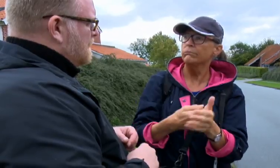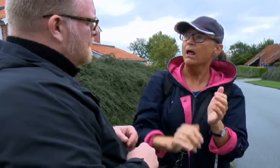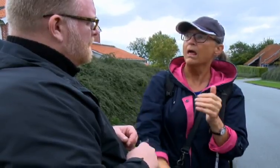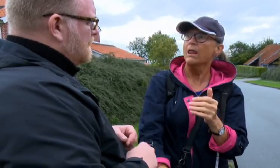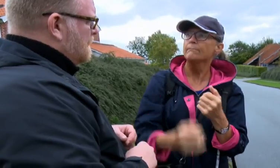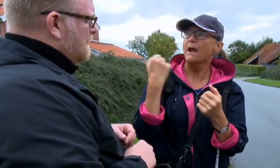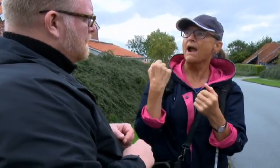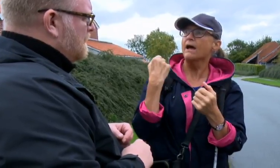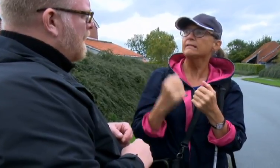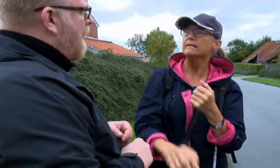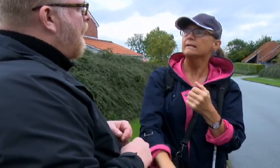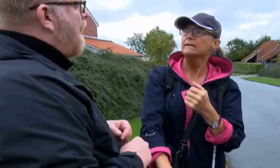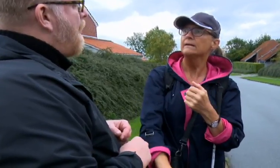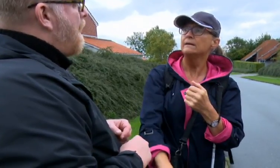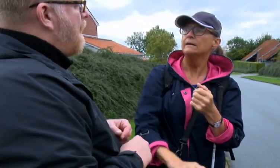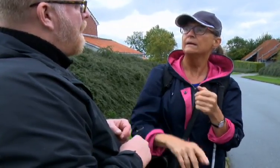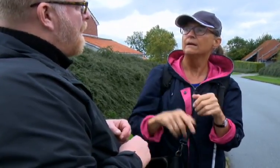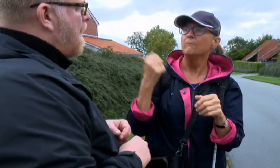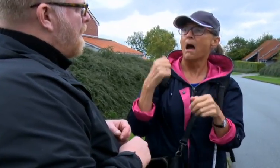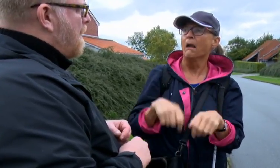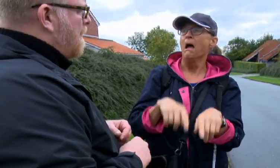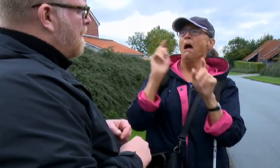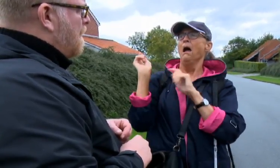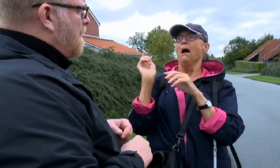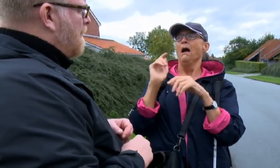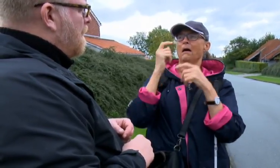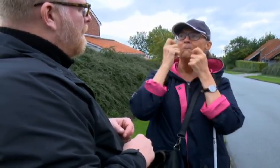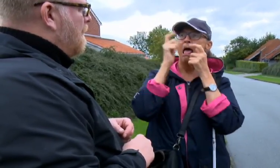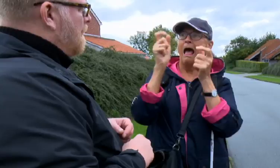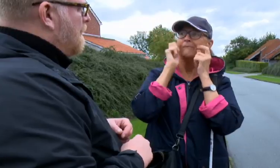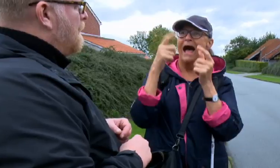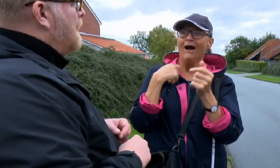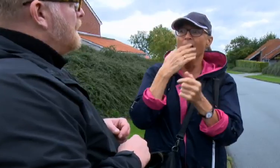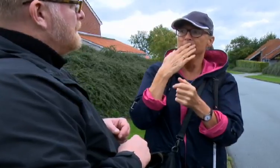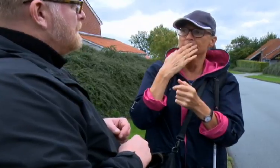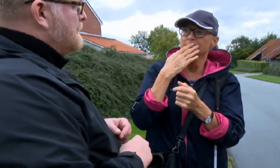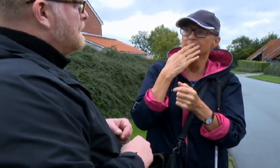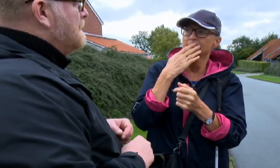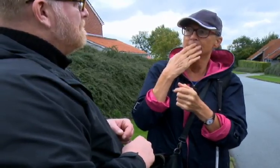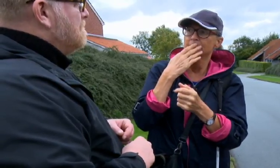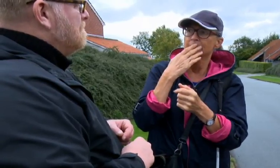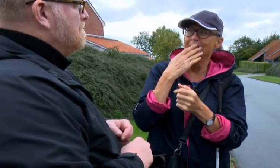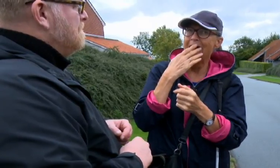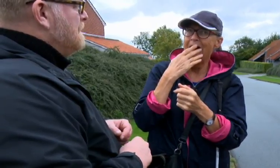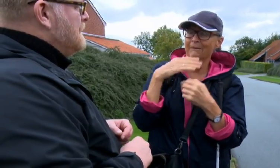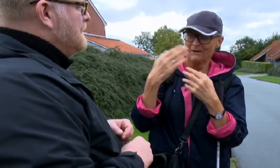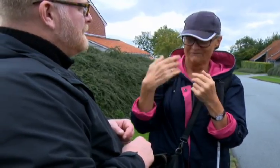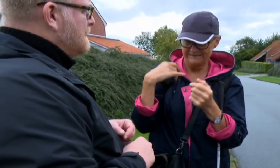ramme et lille barn Nej og barnet væltede bagover og begyndte at græde det var ikke så rart efter